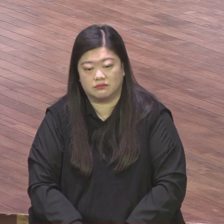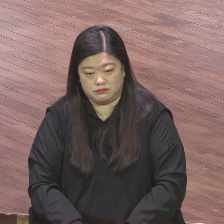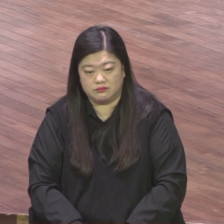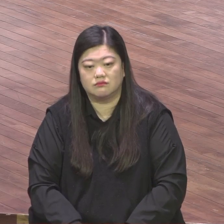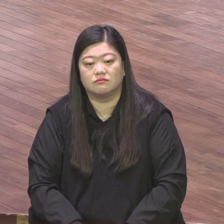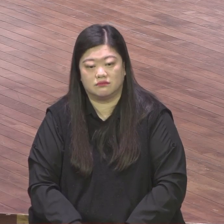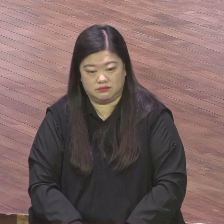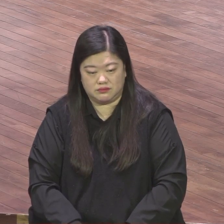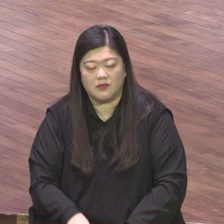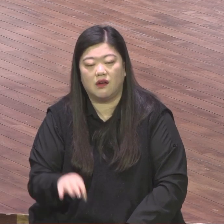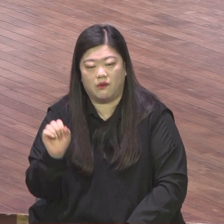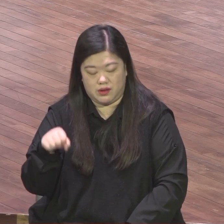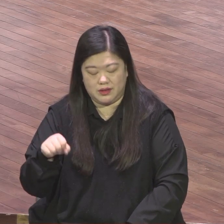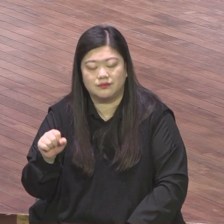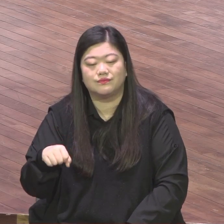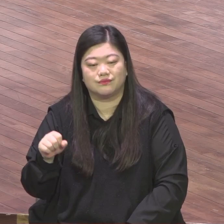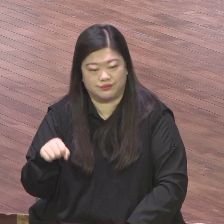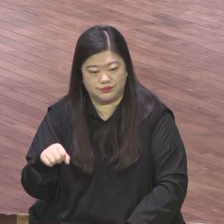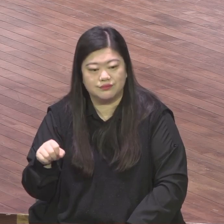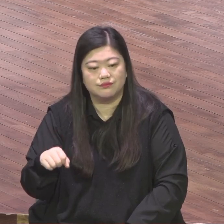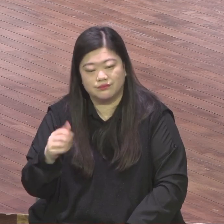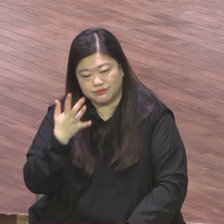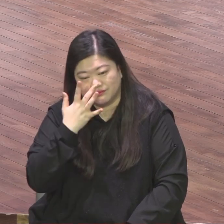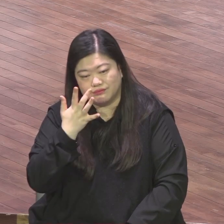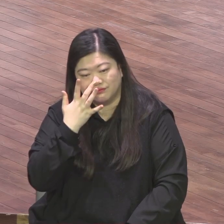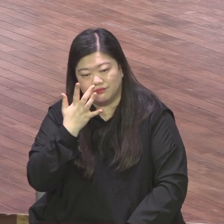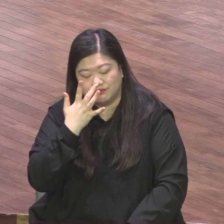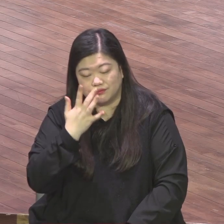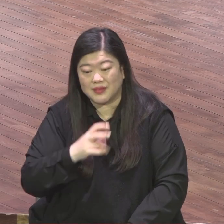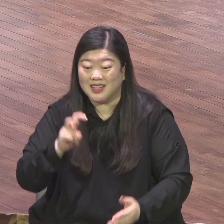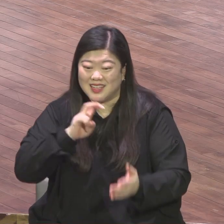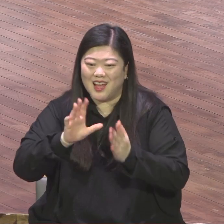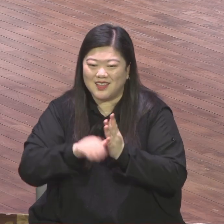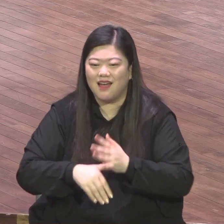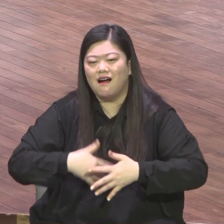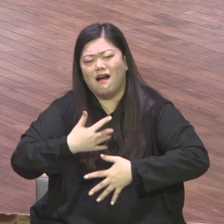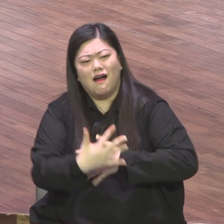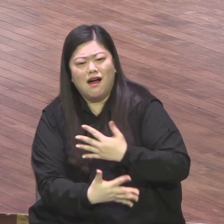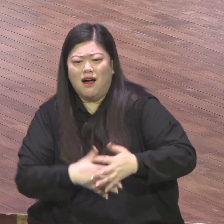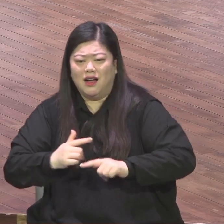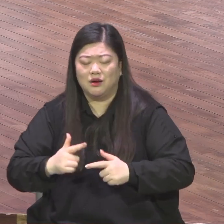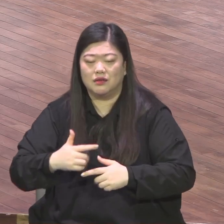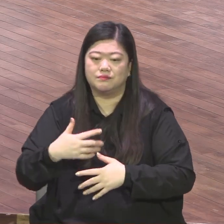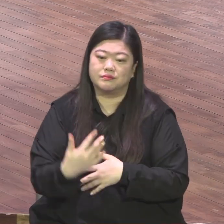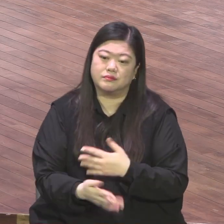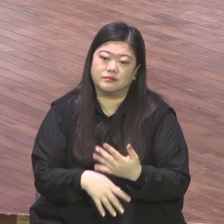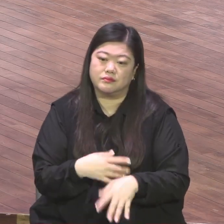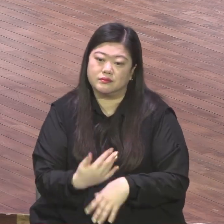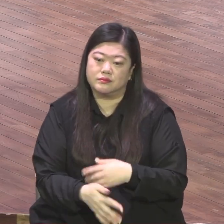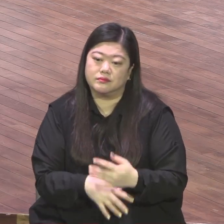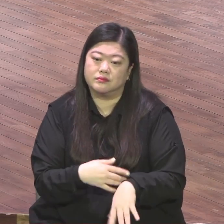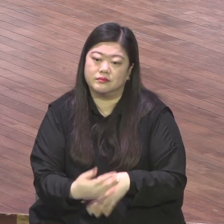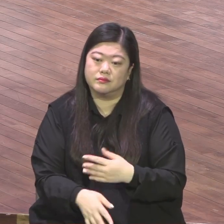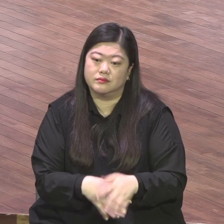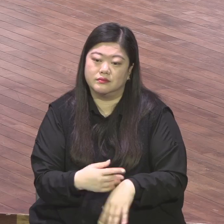감동도 감각도 뭐의 말입니까? 영적 문둥병자. 아무 감각 없어. 찬양을 불러도, 말씀을 들어도, 기도를 아무 감각 없어.